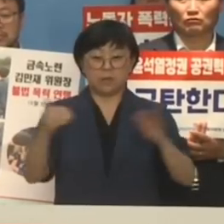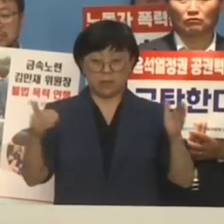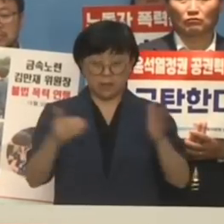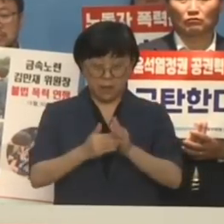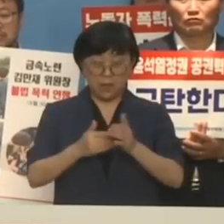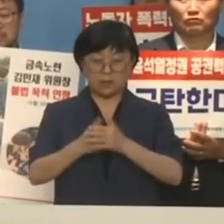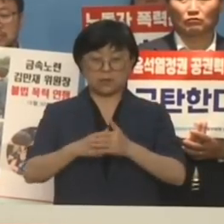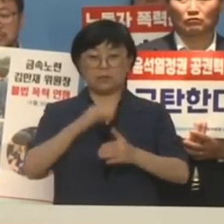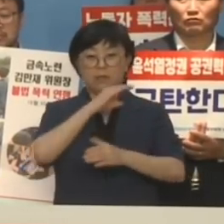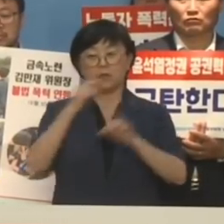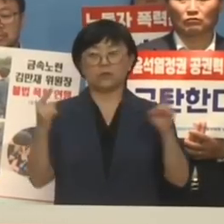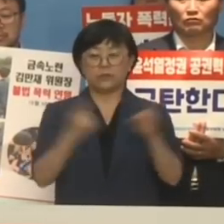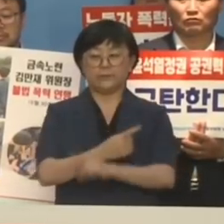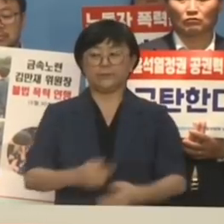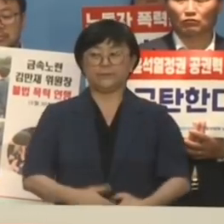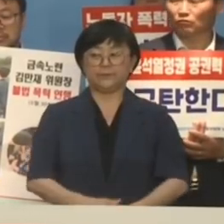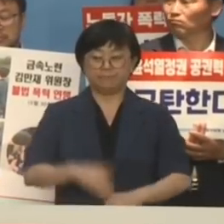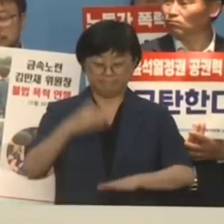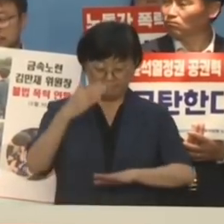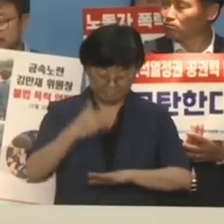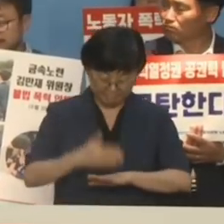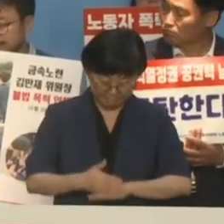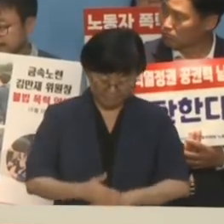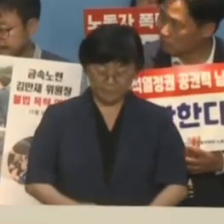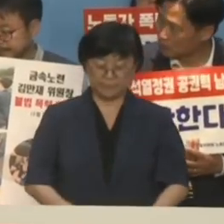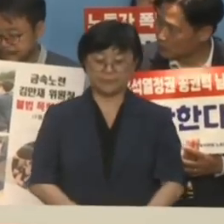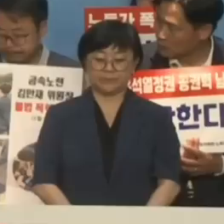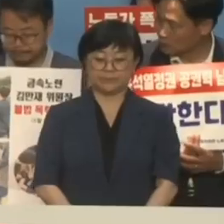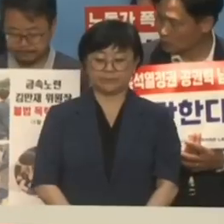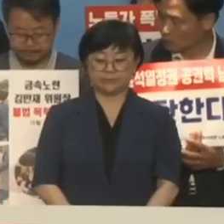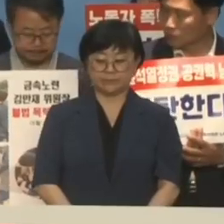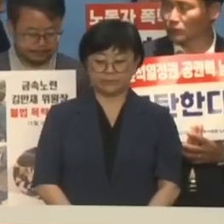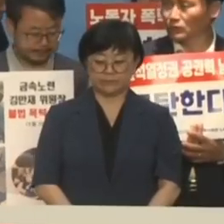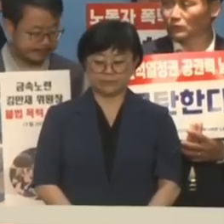제기하고 바로잡아 나갈 것입니다. 감사합니다.